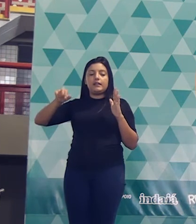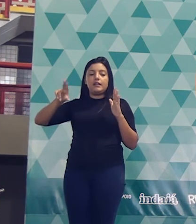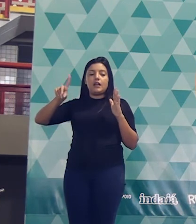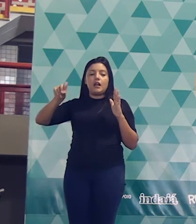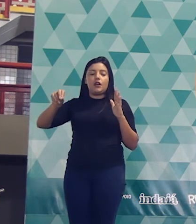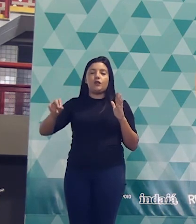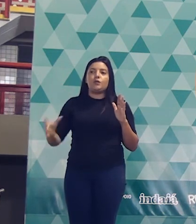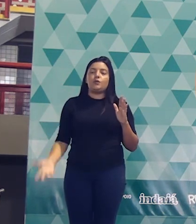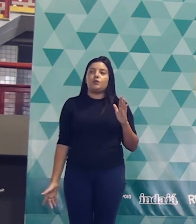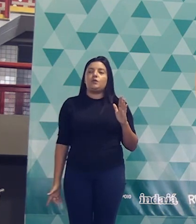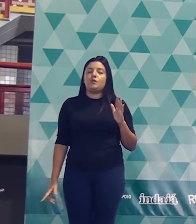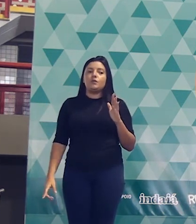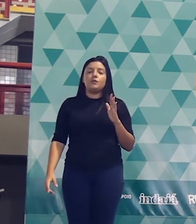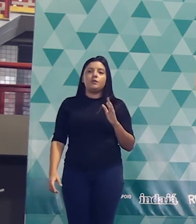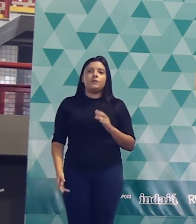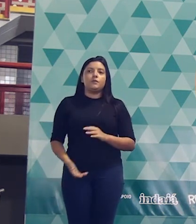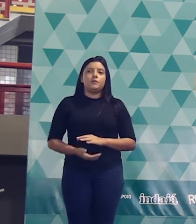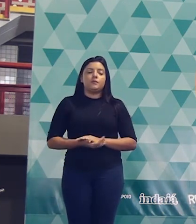Grande